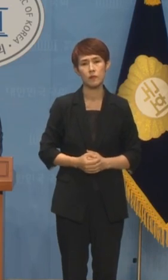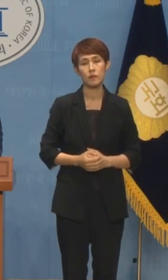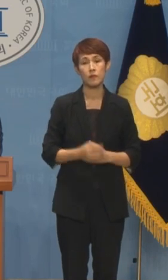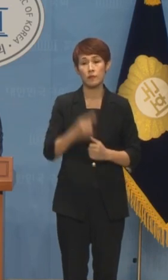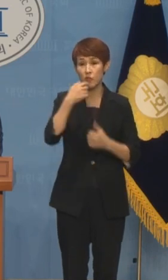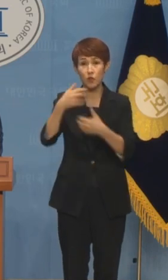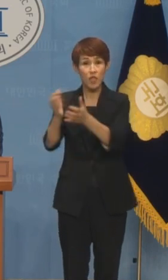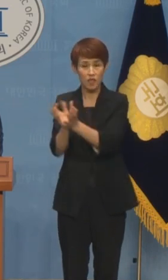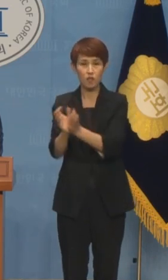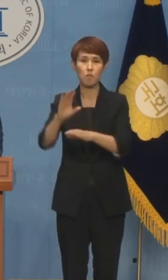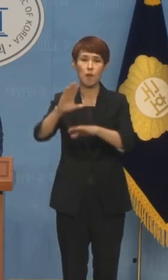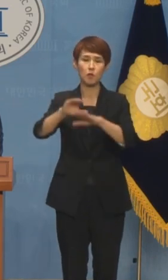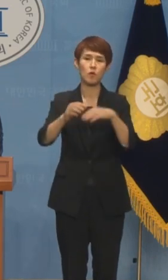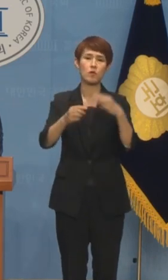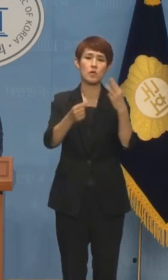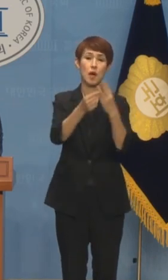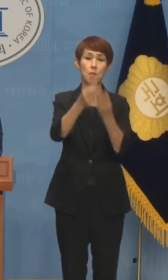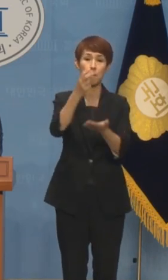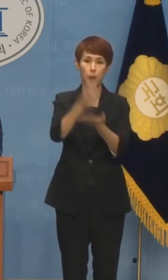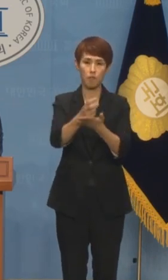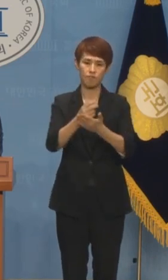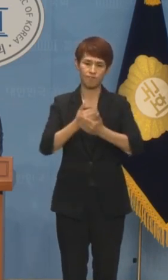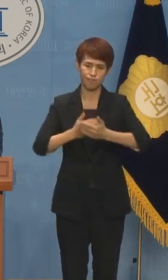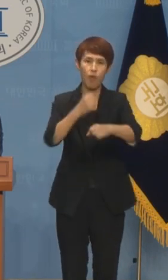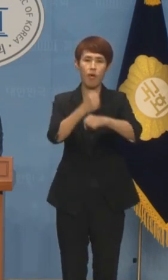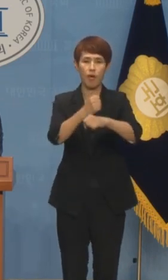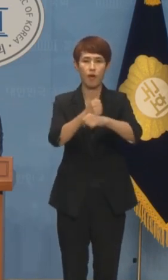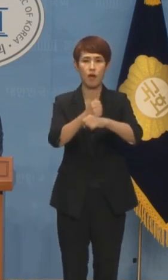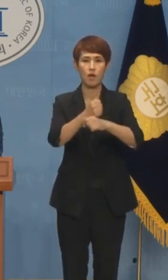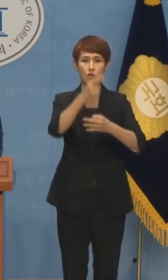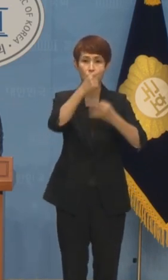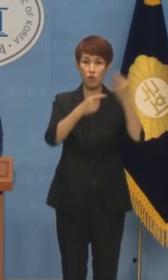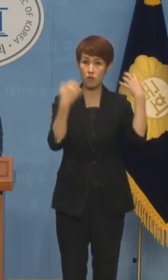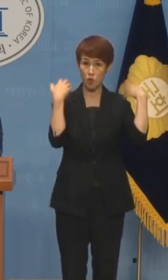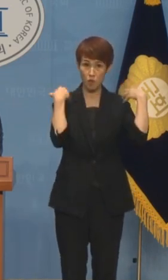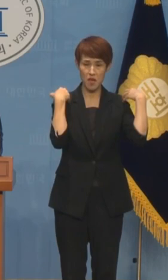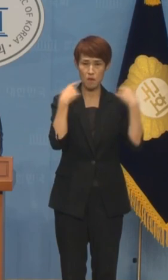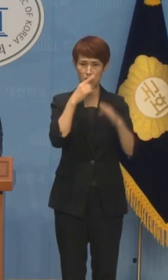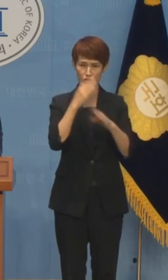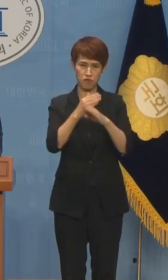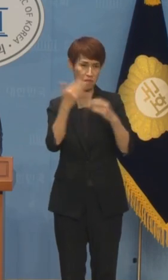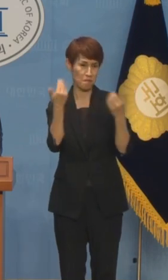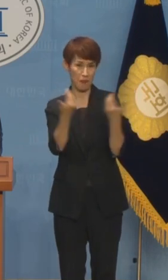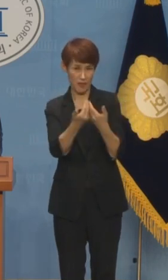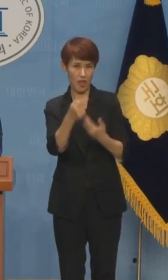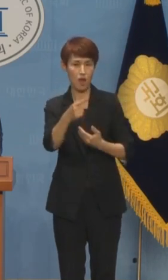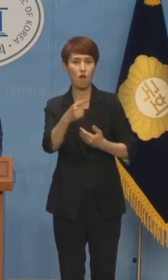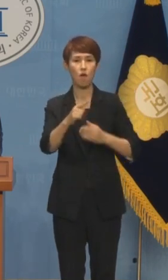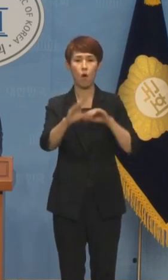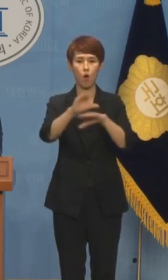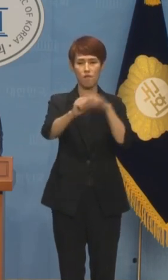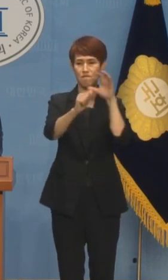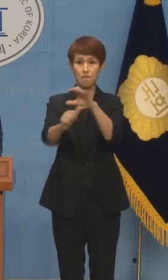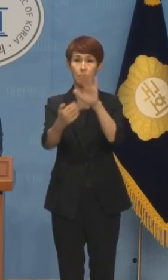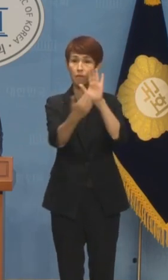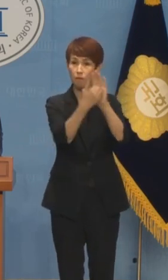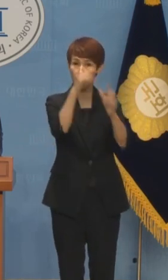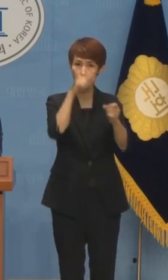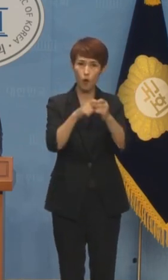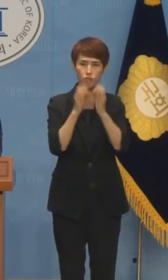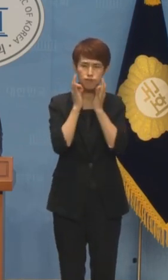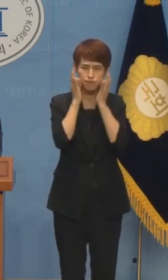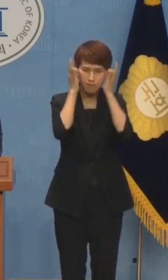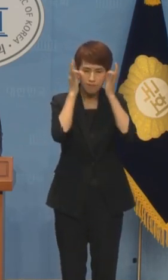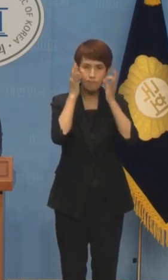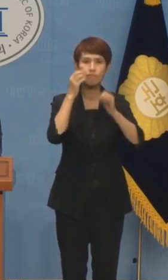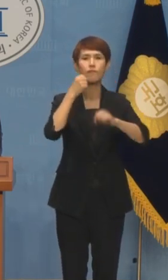더불어민주당은 방송 3법을 재추진하는 등 윤석열 정부의 반민주적 언론 탄압을 막기 위해 모든